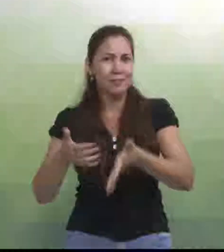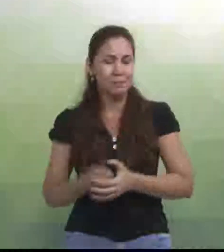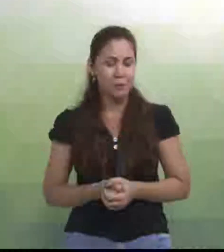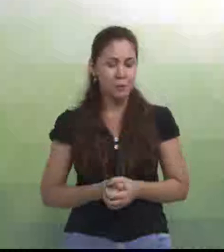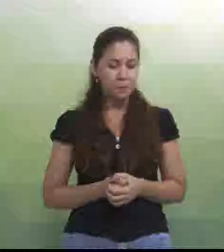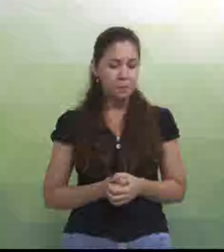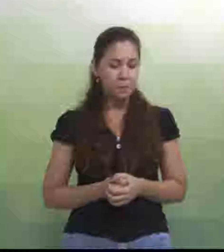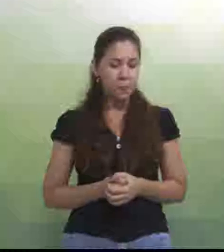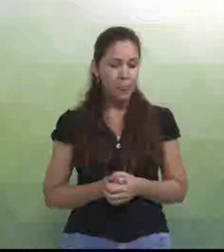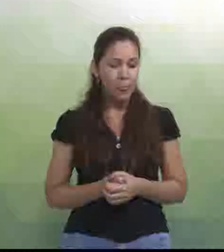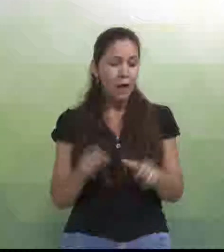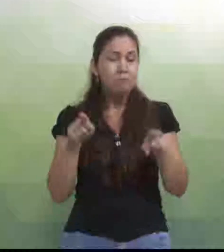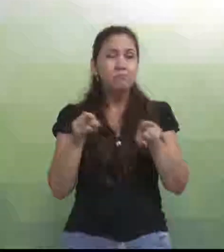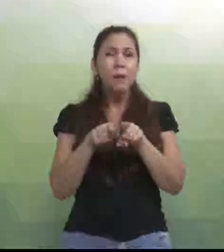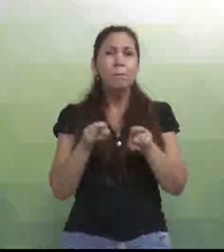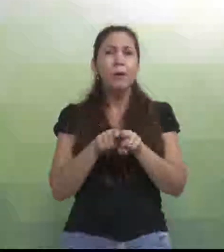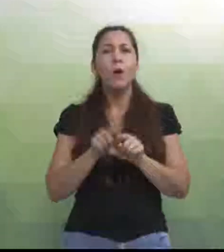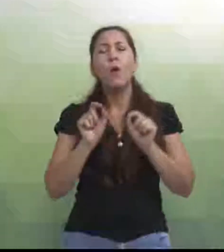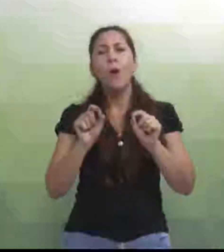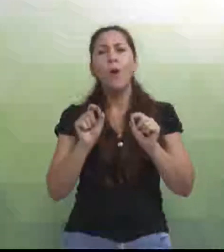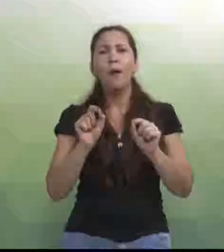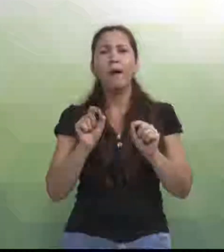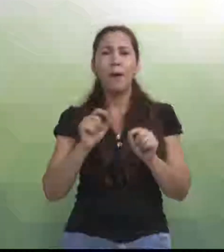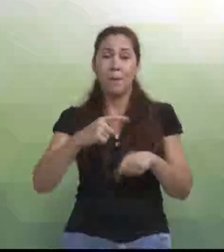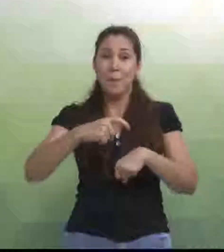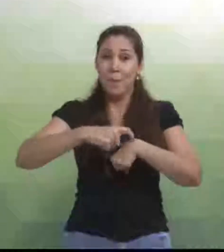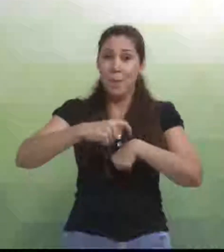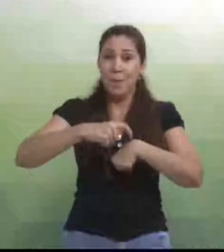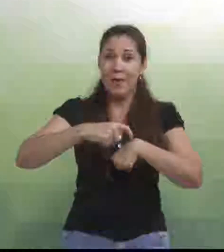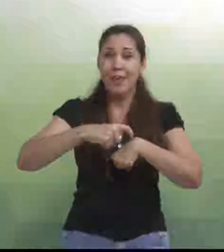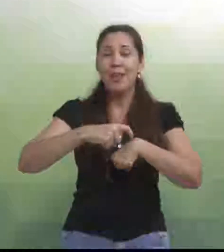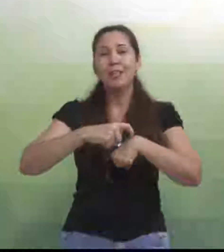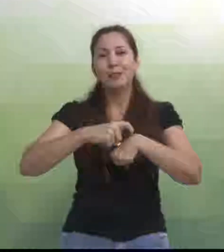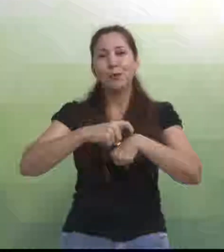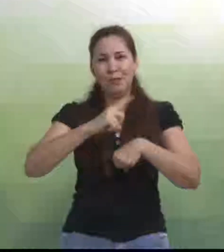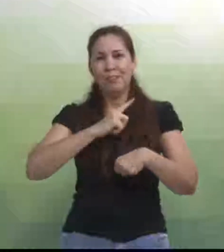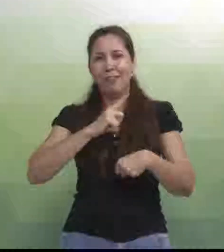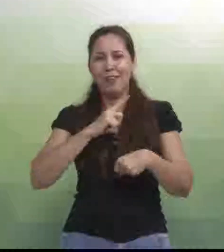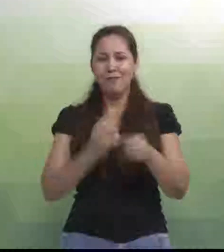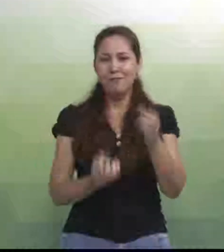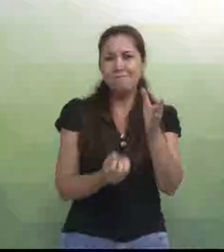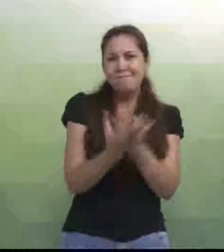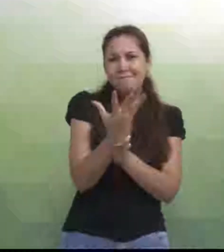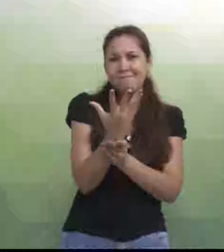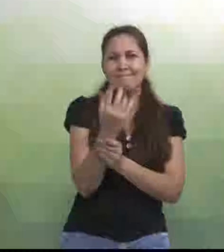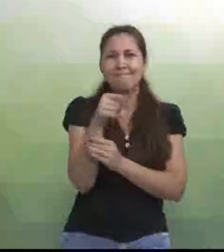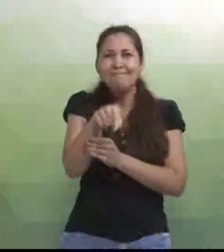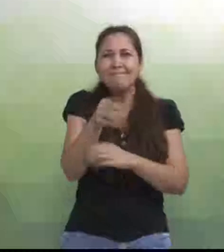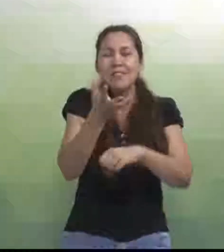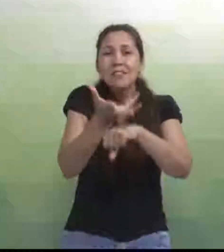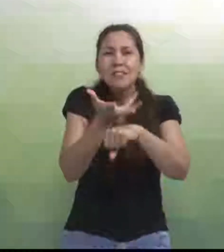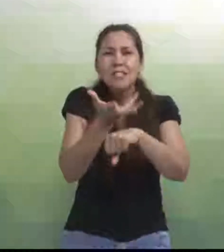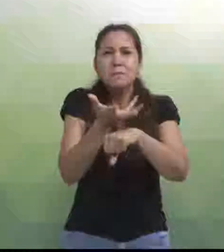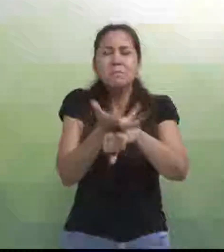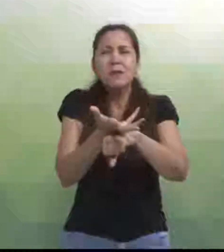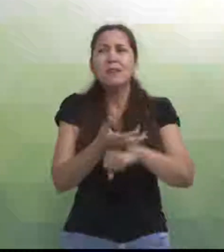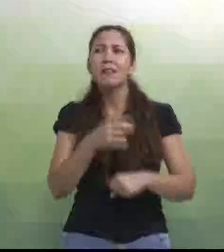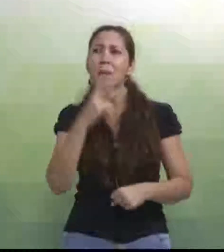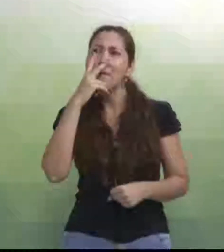Então, com o surgimento dessa disciplina de Libras, então parece que houve o quê? Um certo